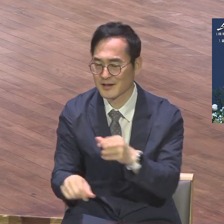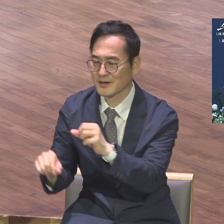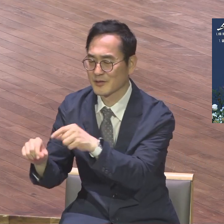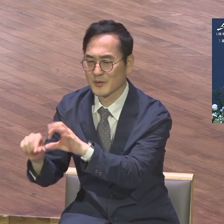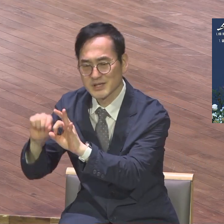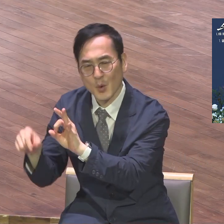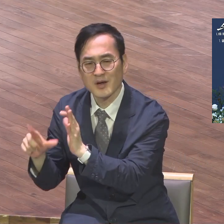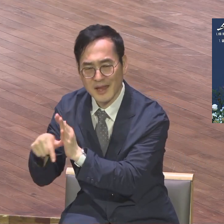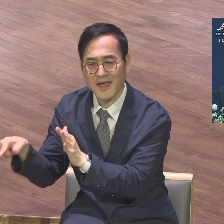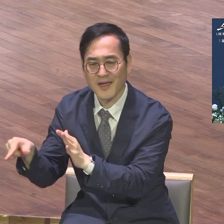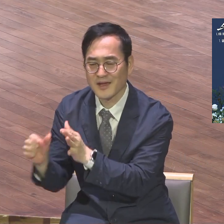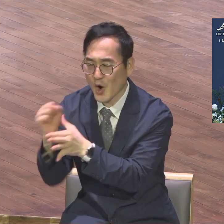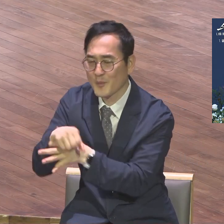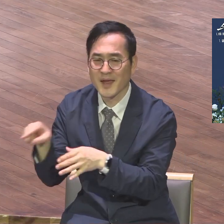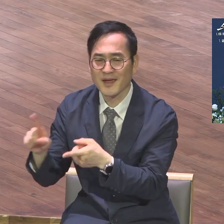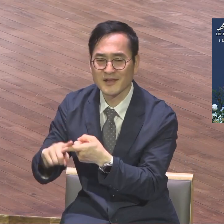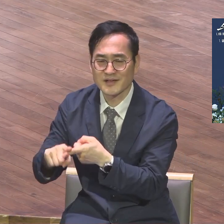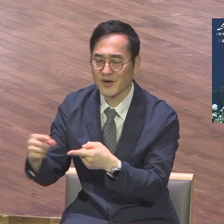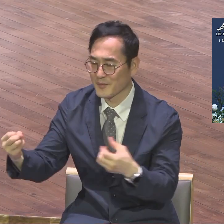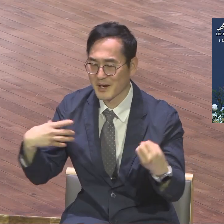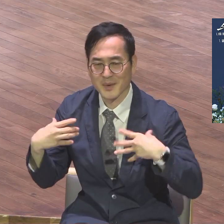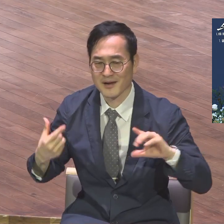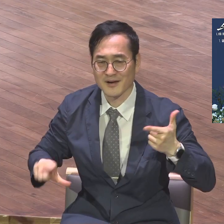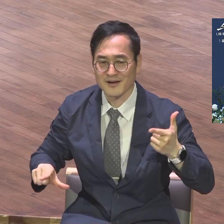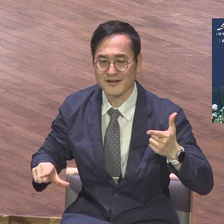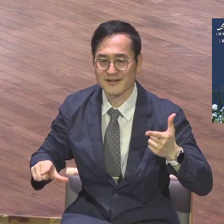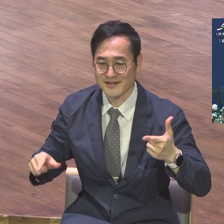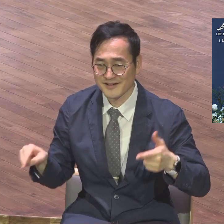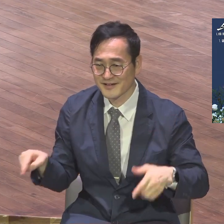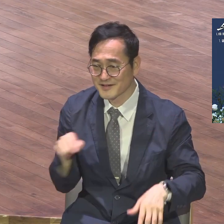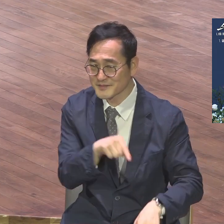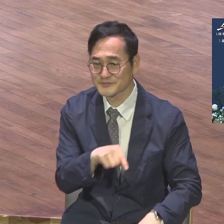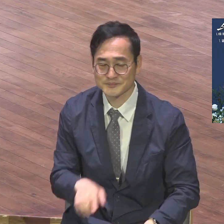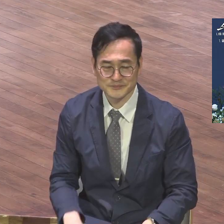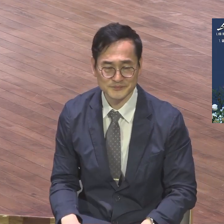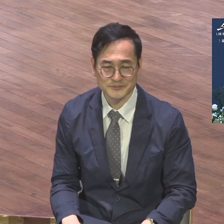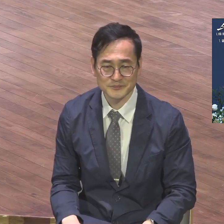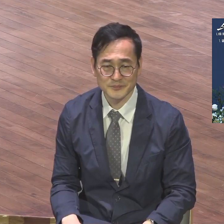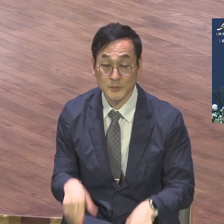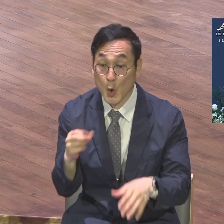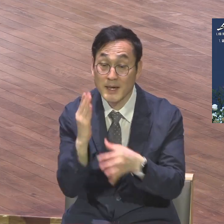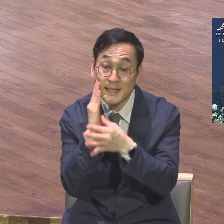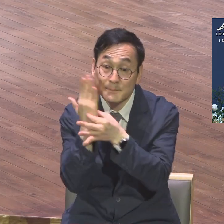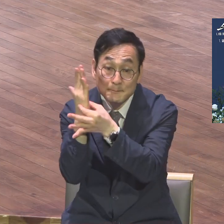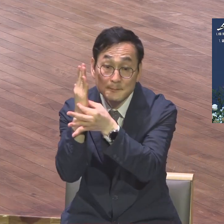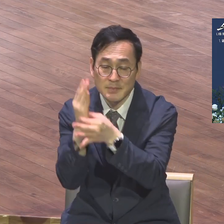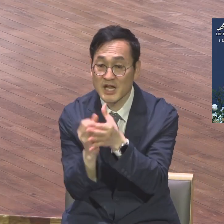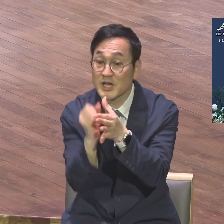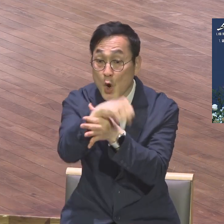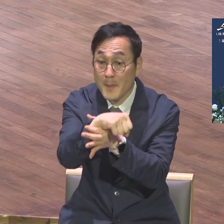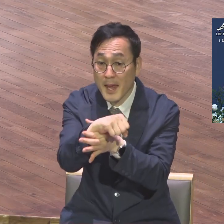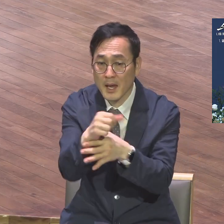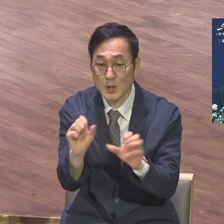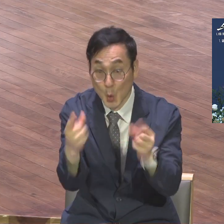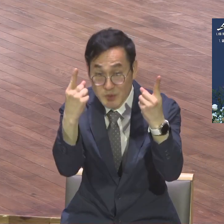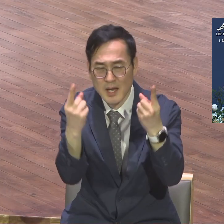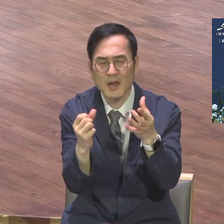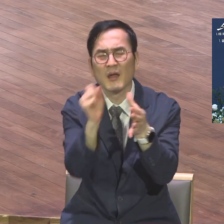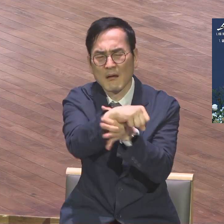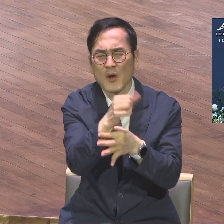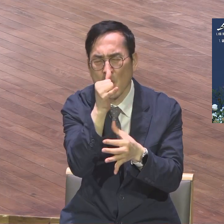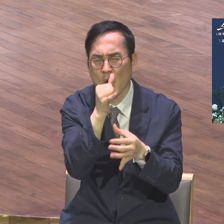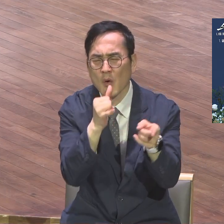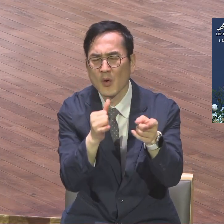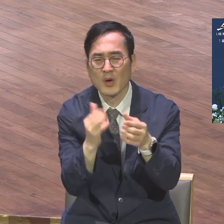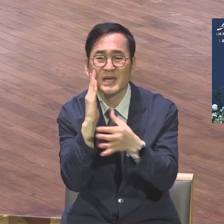나무는 꽃이 피지 않고 잎과 열매가 동시에 그렇게 맺는 특징을 가지고 있어요. 그래서 잎이 무성했다. 이것은